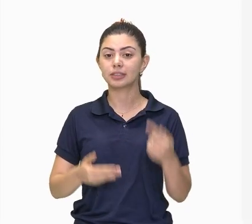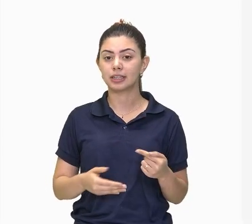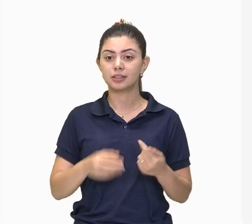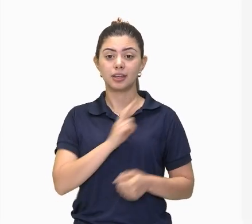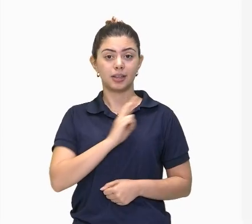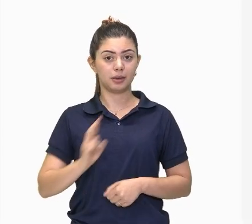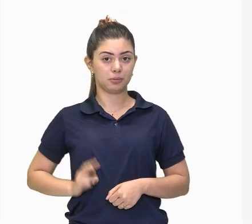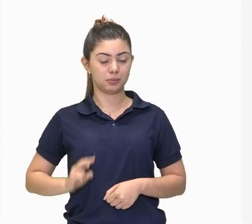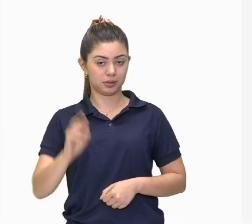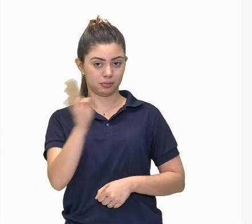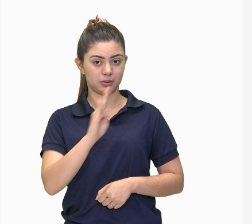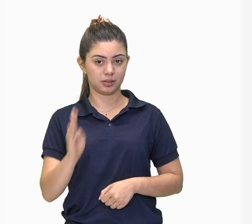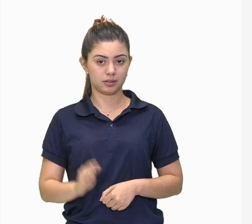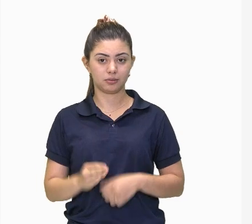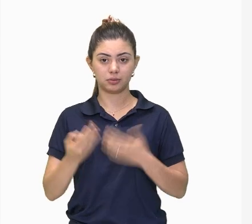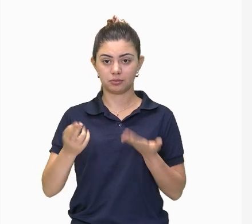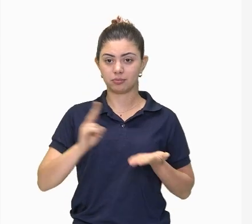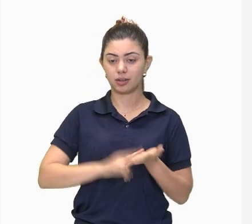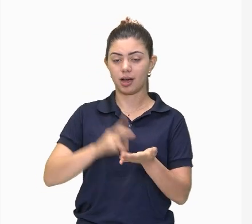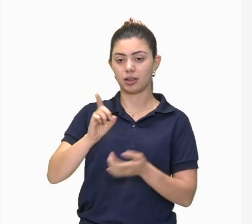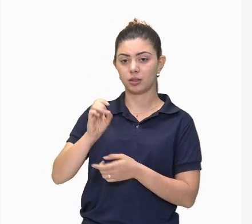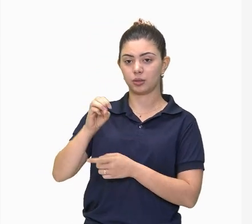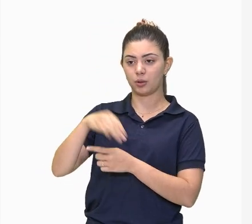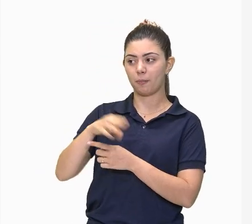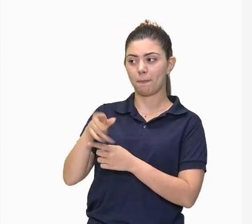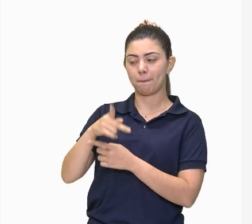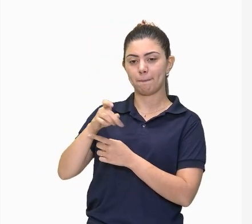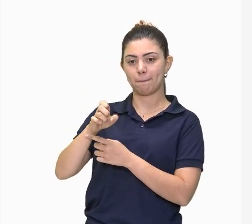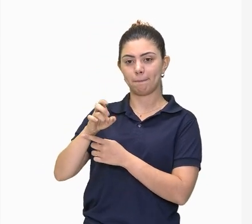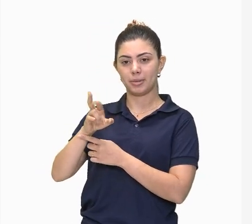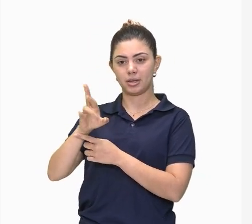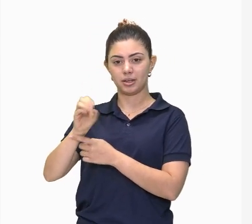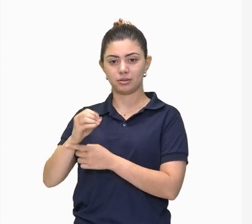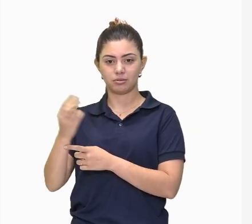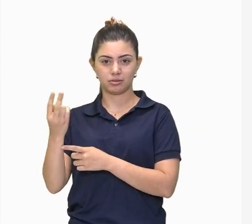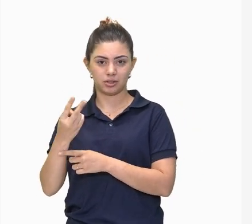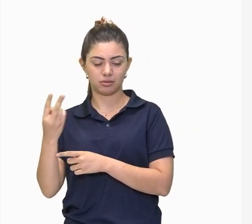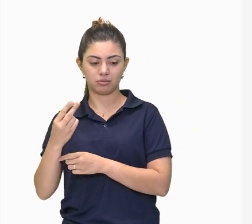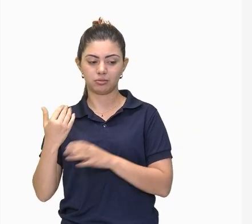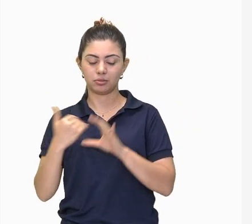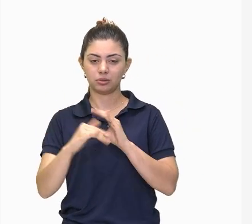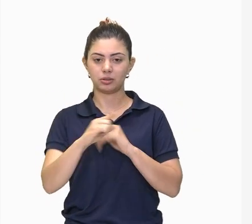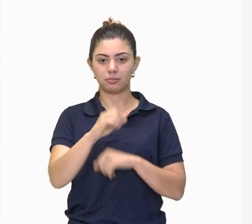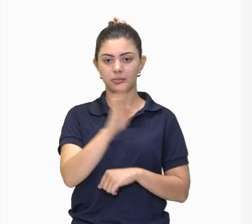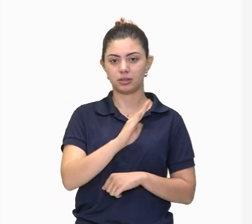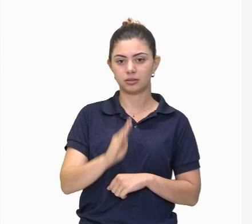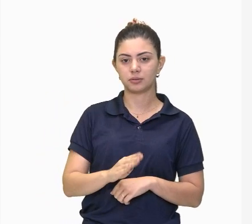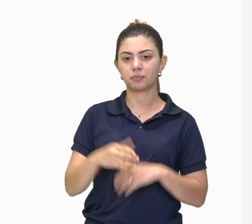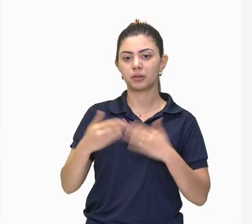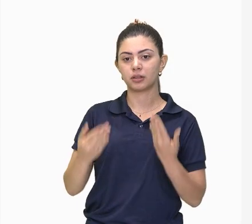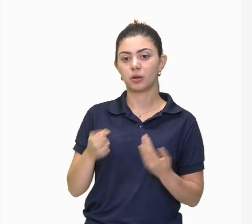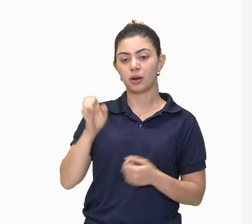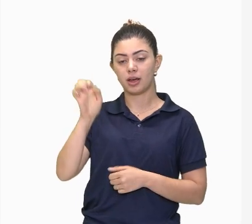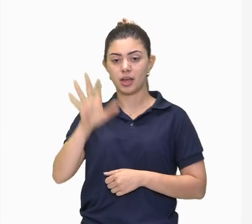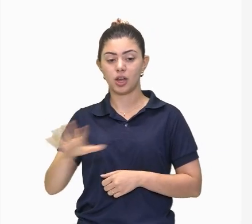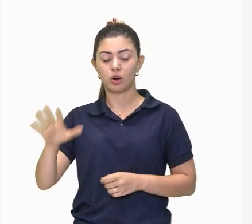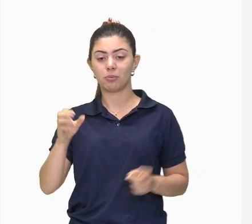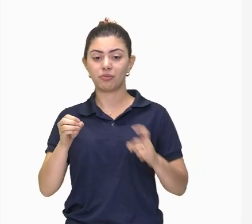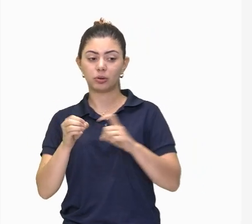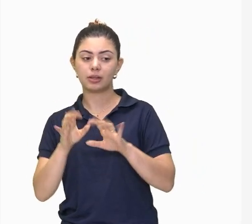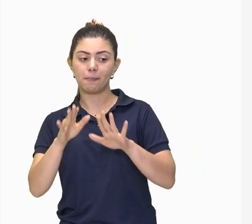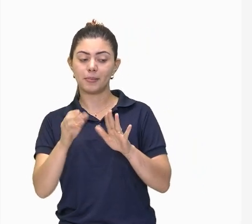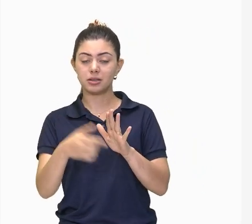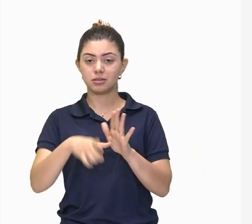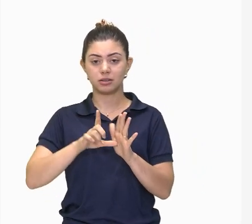República do Brasil, carta de Dom Pedro II aos brasileiros. Antes de voltar à Europa, Dom Pedro II escreveu uma carta